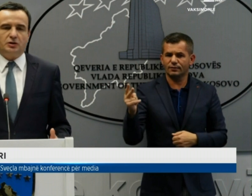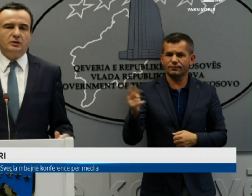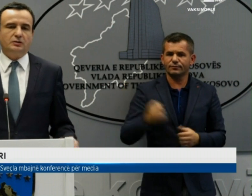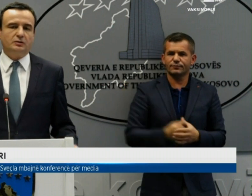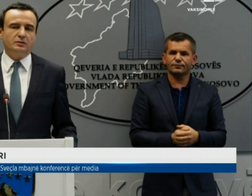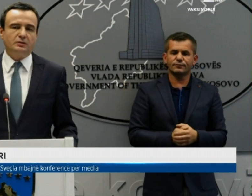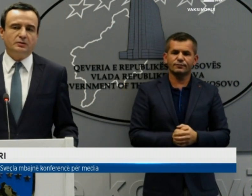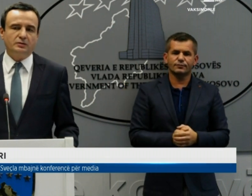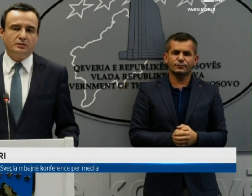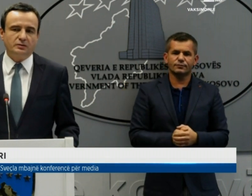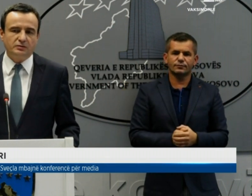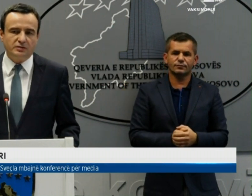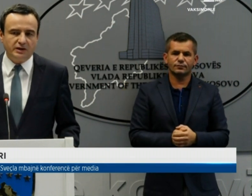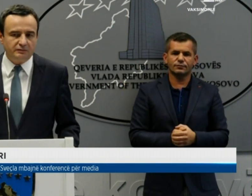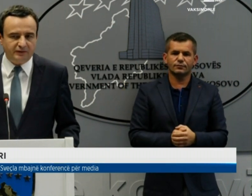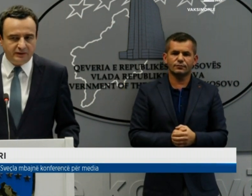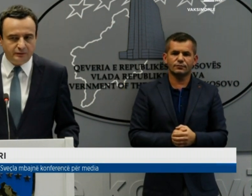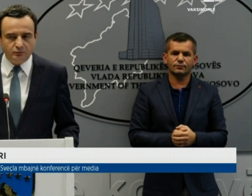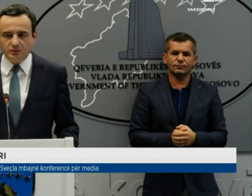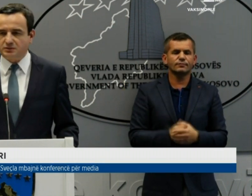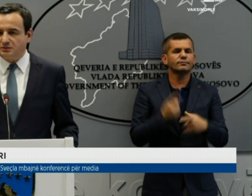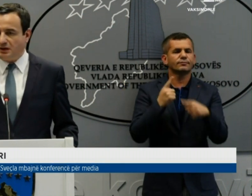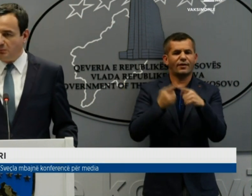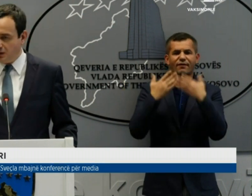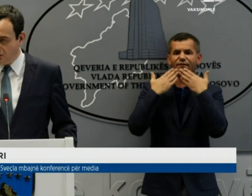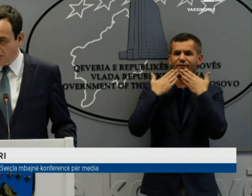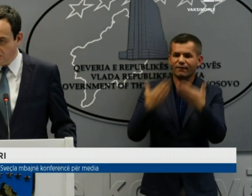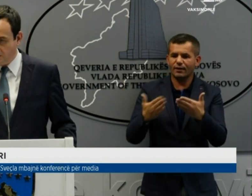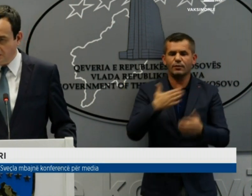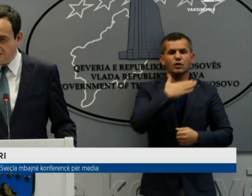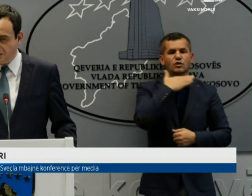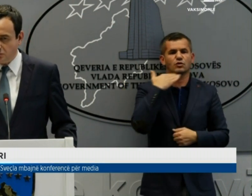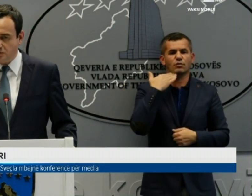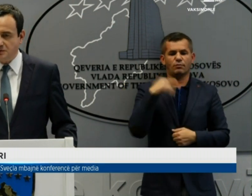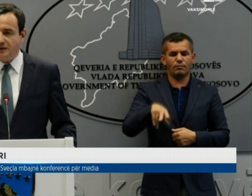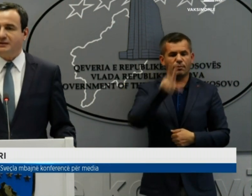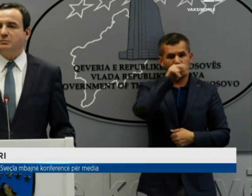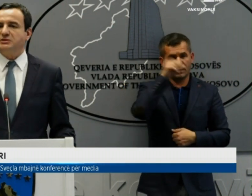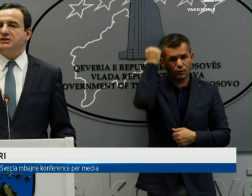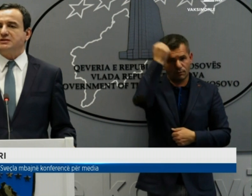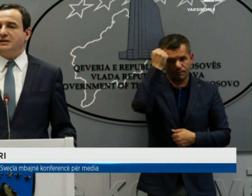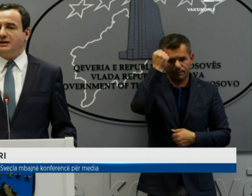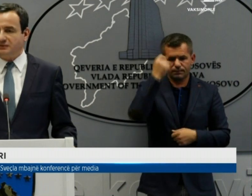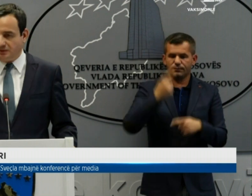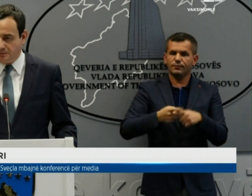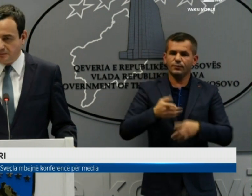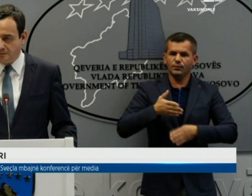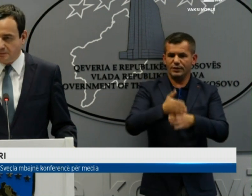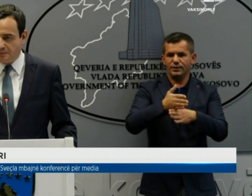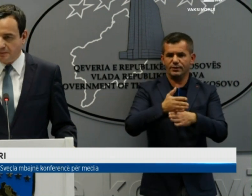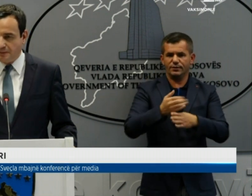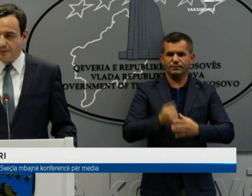që të jenë falenderuës e mirë njohës për policinë e Kosovës edhe të mbështesin atë.